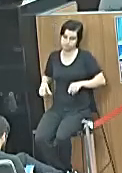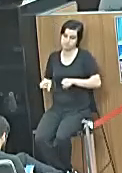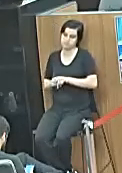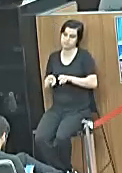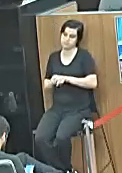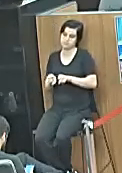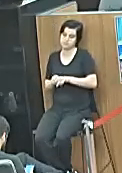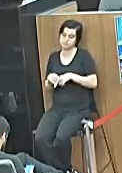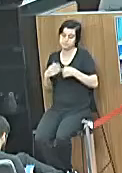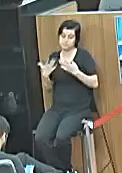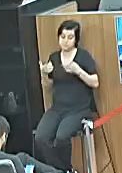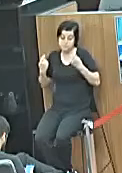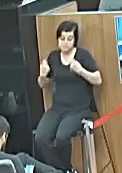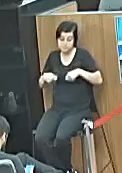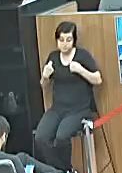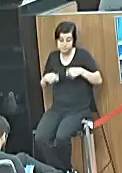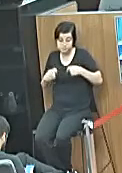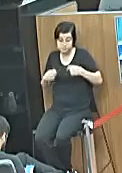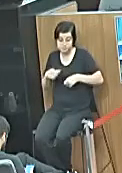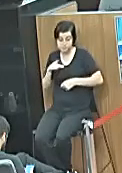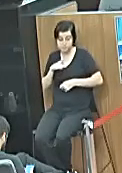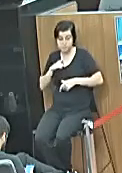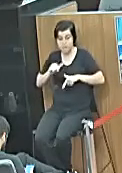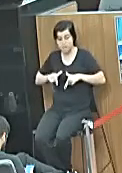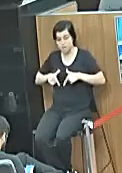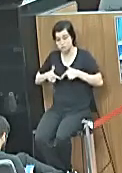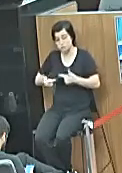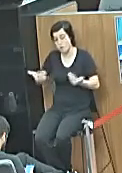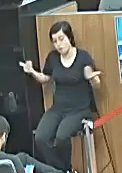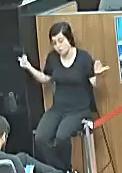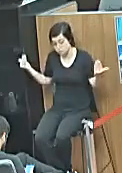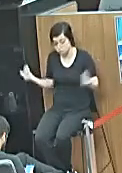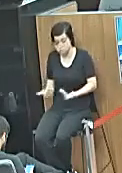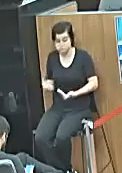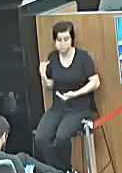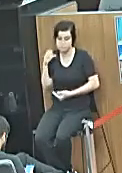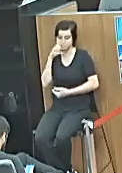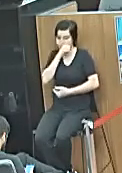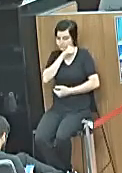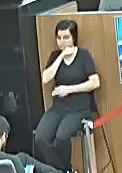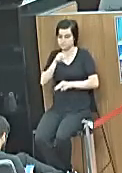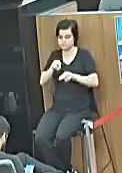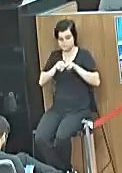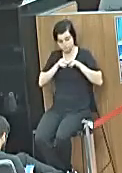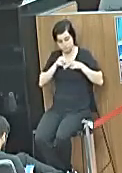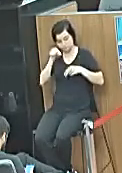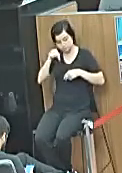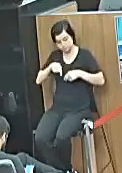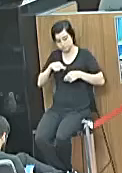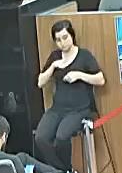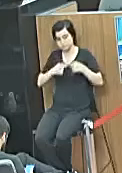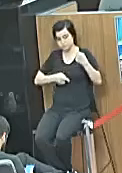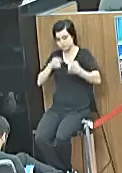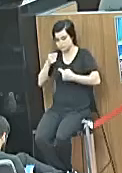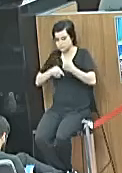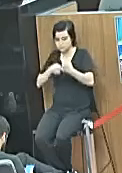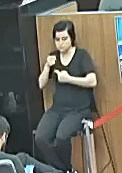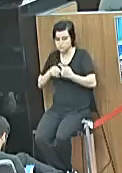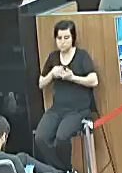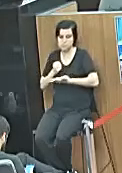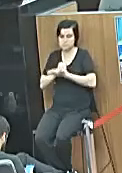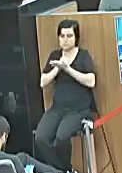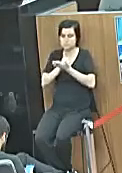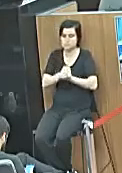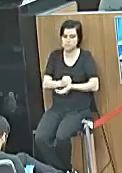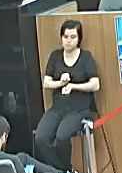portanto é preciso que temos uma ação já pra ontem por isso essas políticas de preservação de nossas nascentes